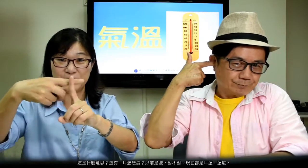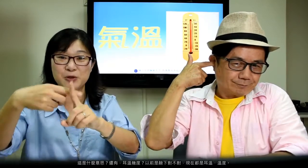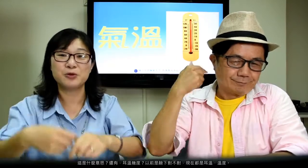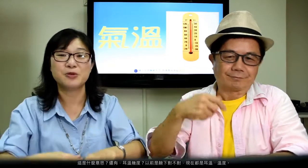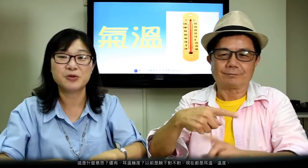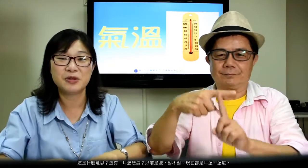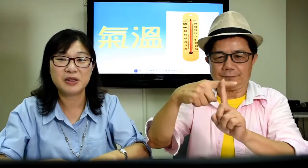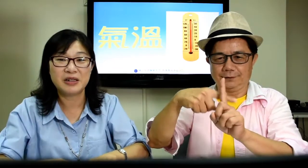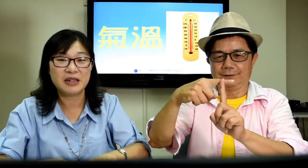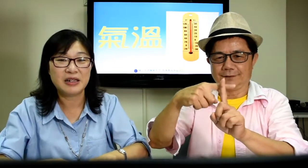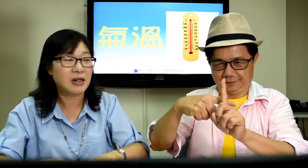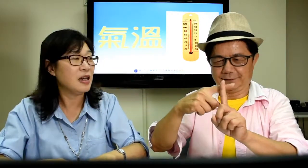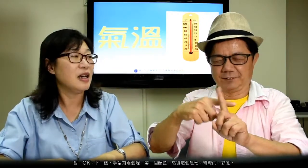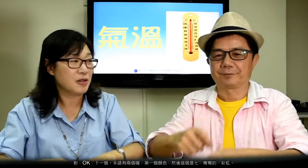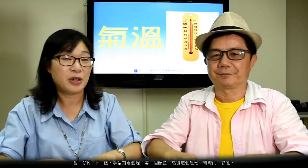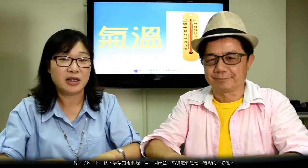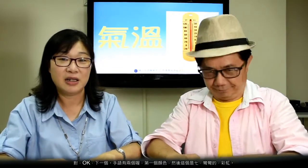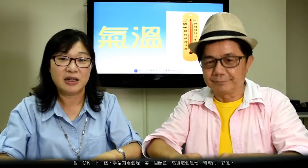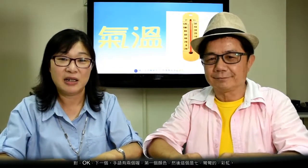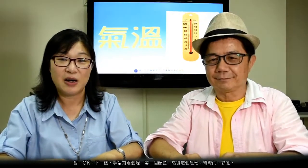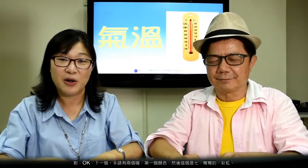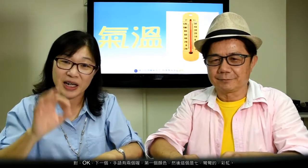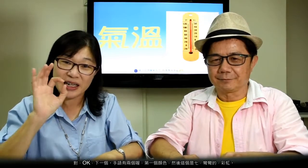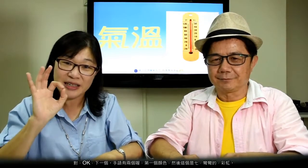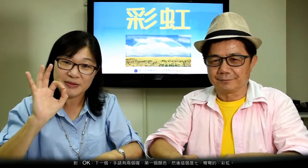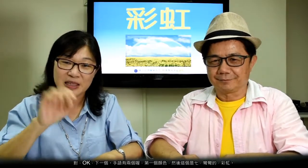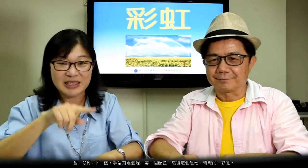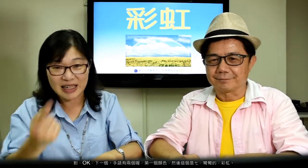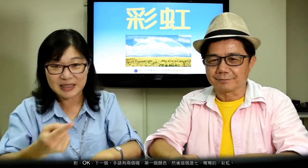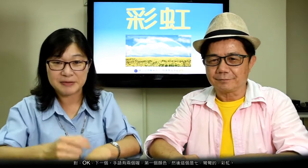温度。对 ，OK， 下一个，